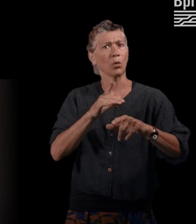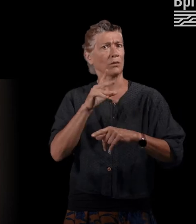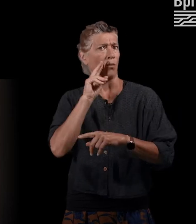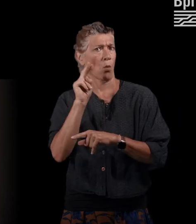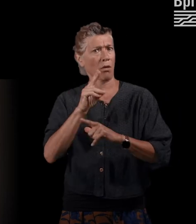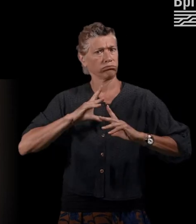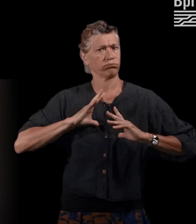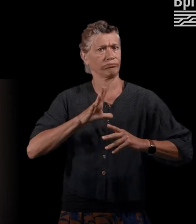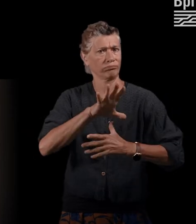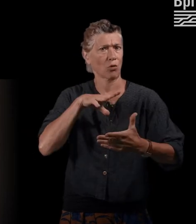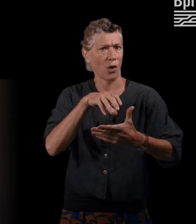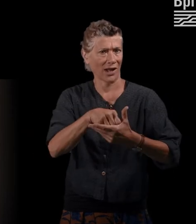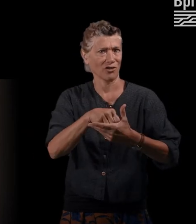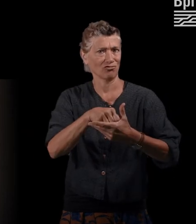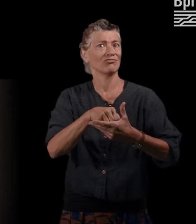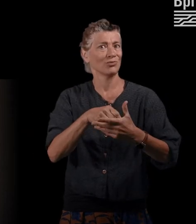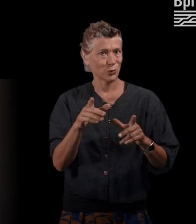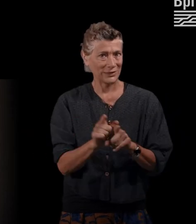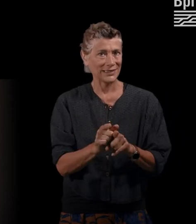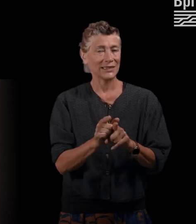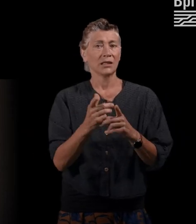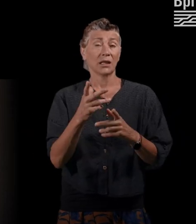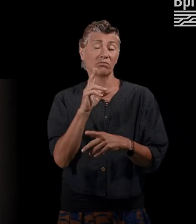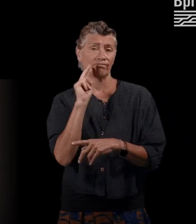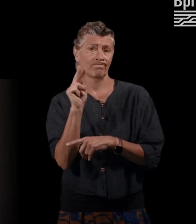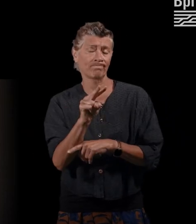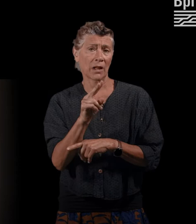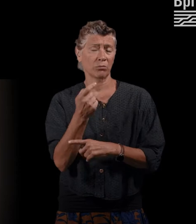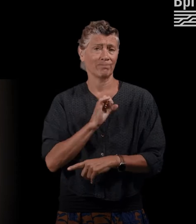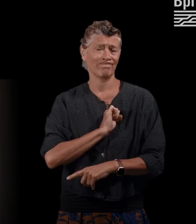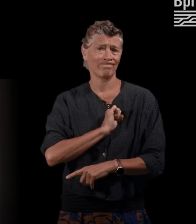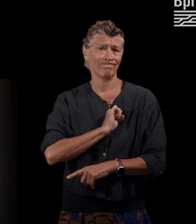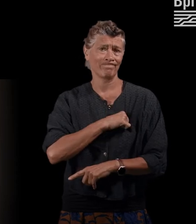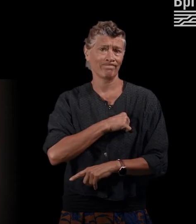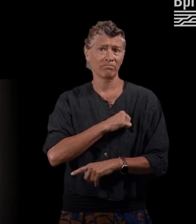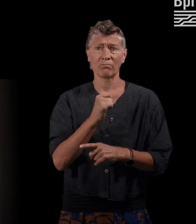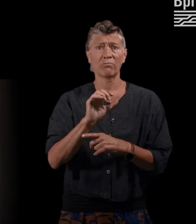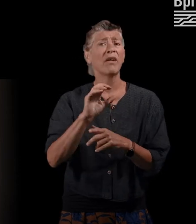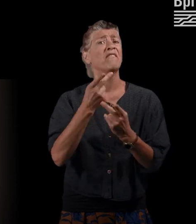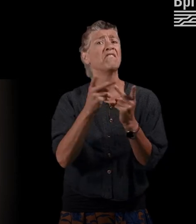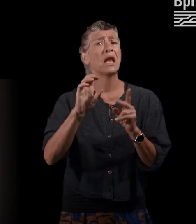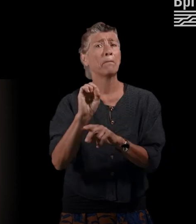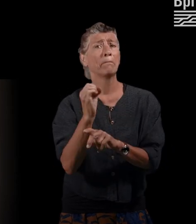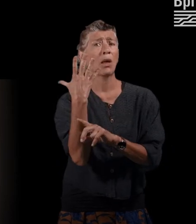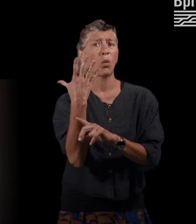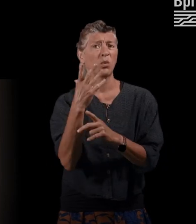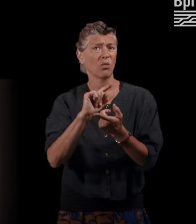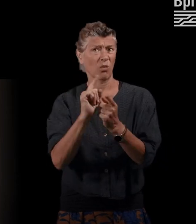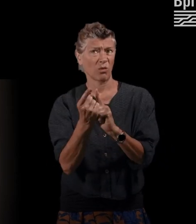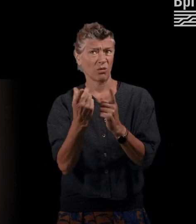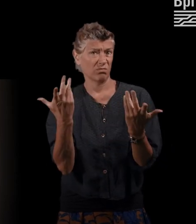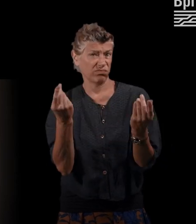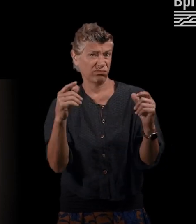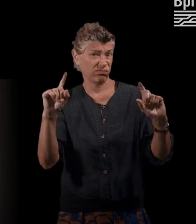aussi très engagé parce que vous en êtes d'une certaine manière, un regard désolé aussi sur ce qui est devenu Beyrouth à